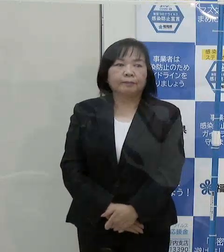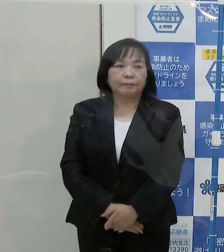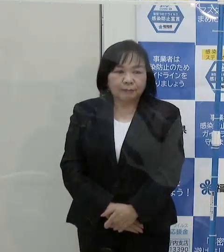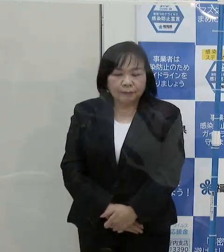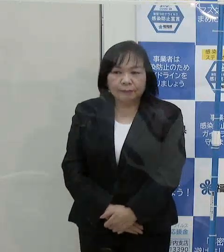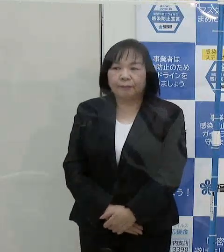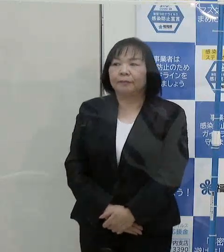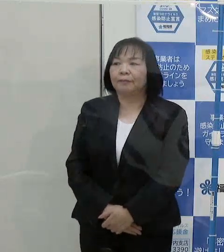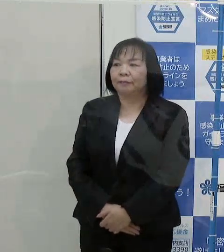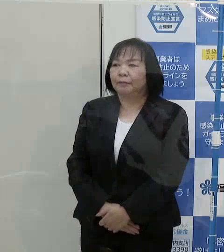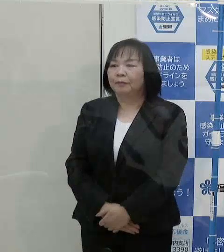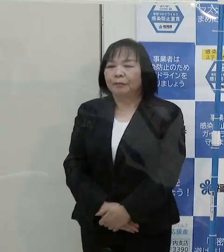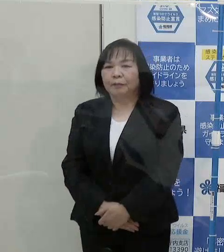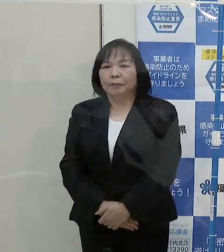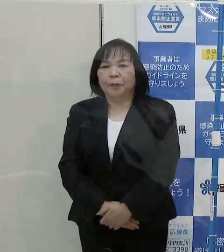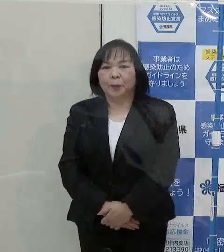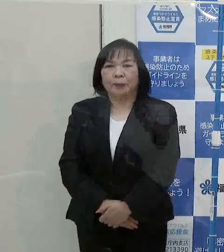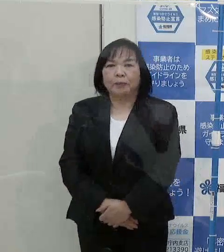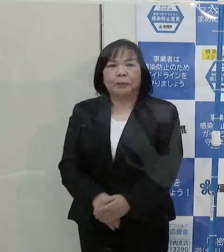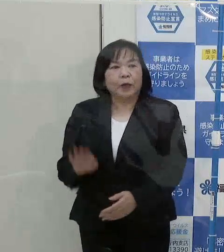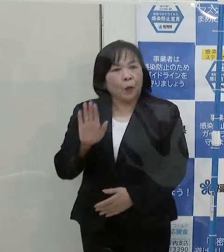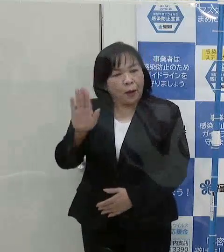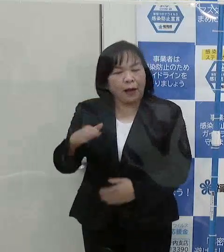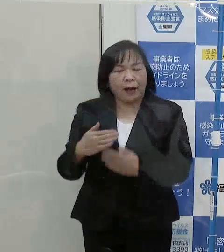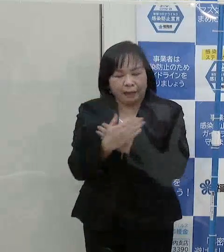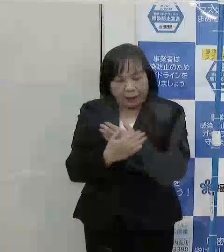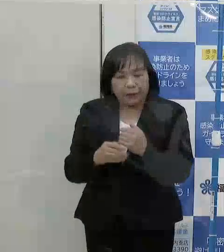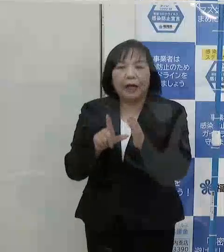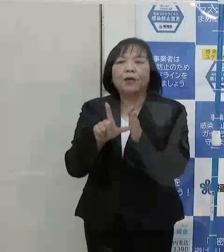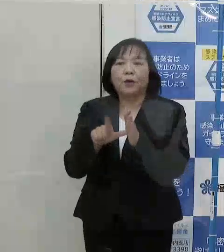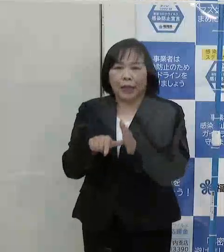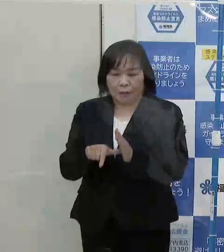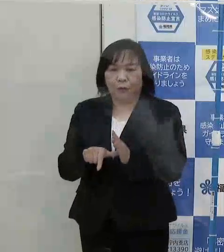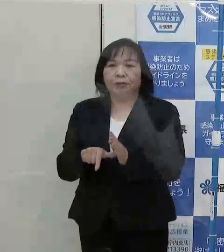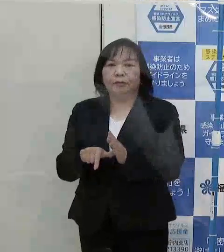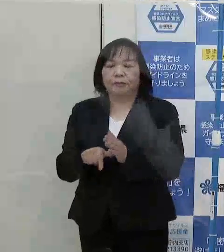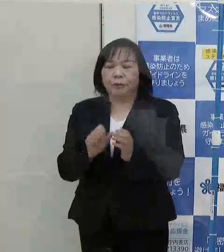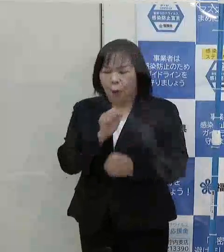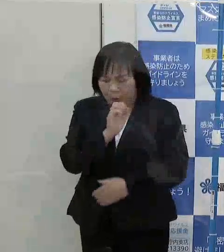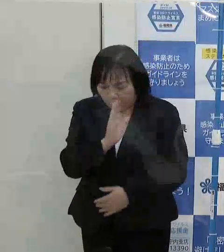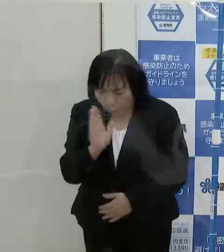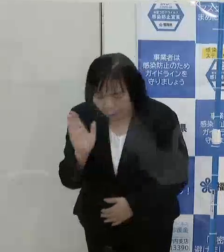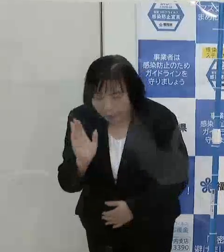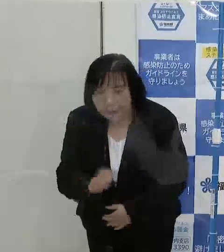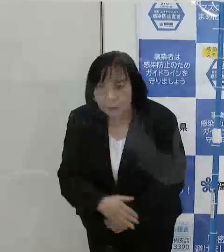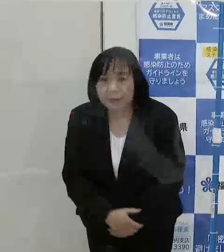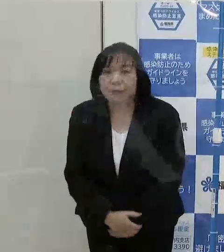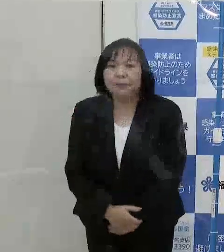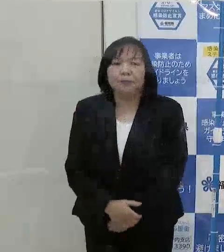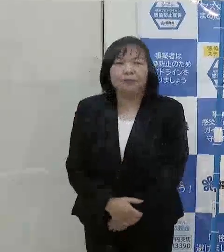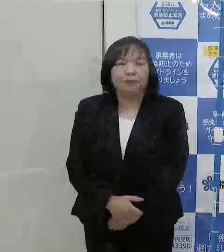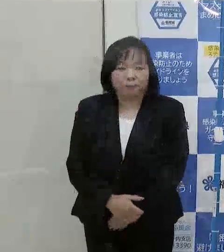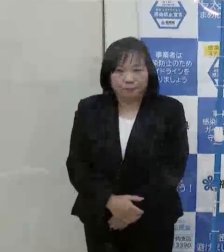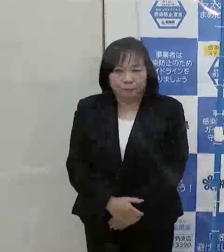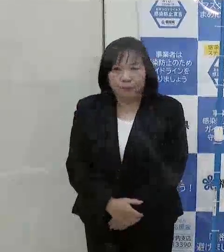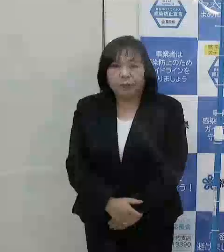はい。それじゃあ今はこれから大事な時期になりますので、よろしくお願い申し上げたいと思います。